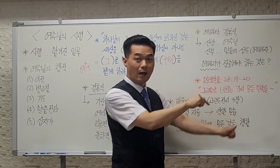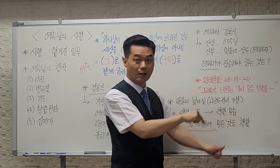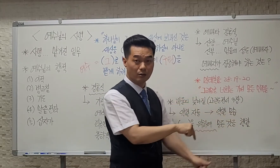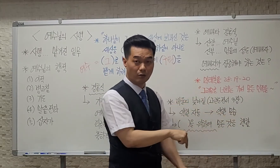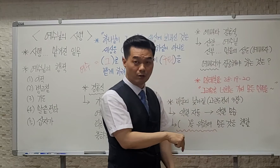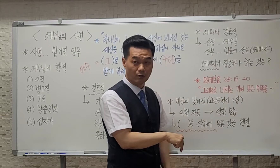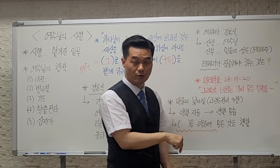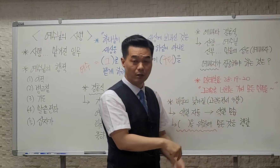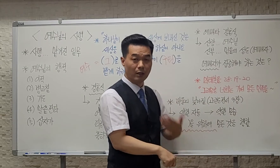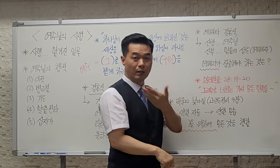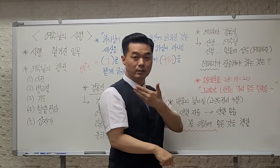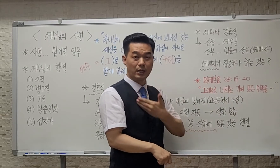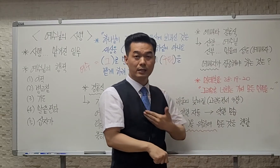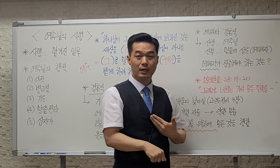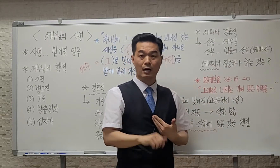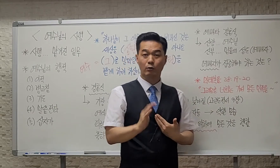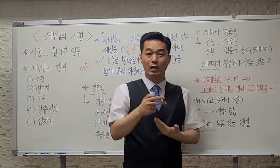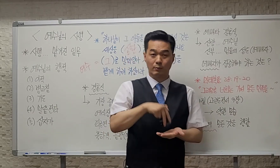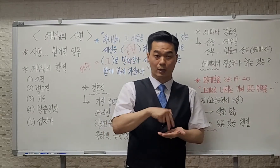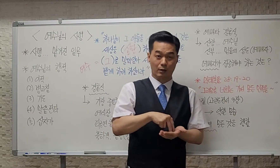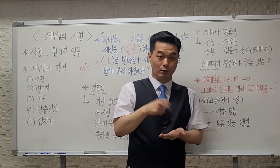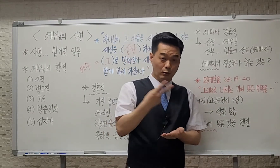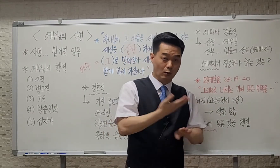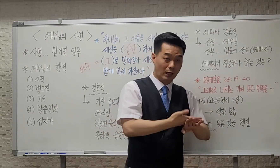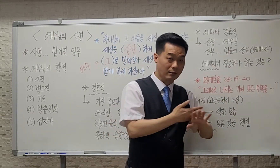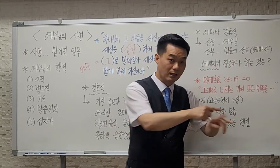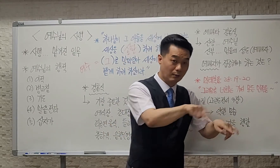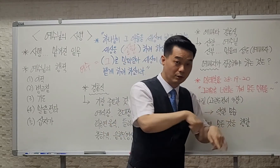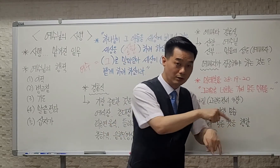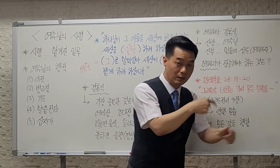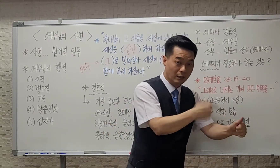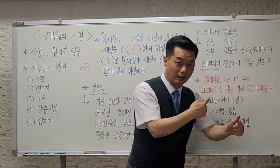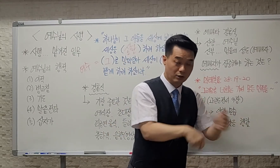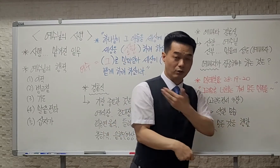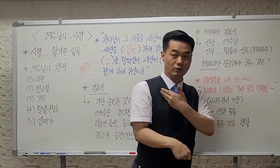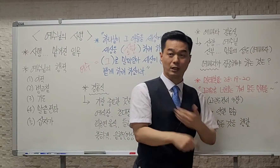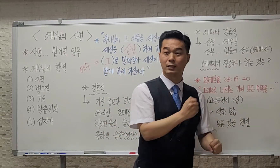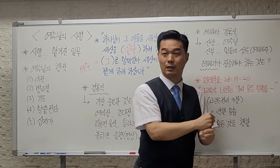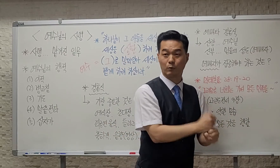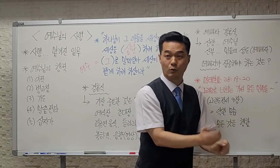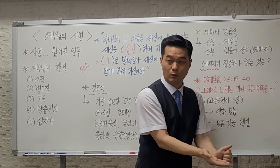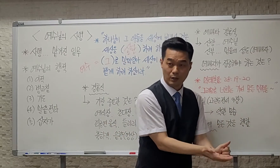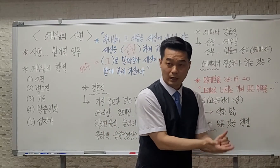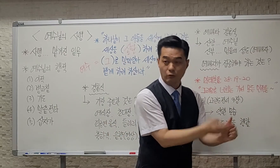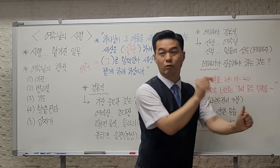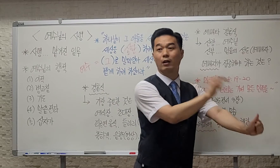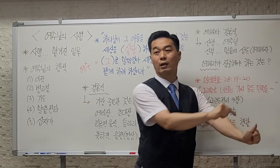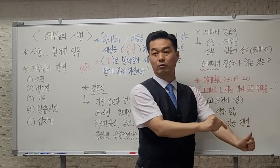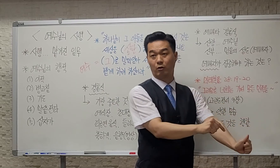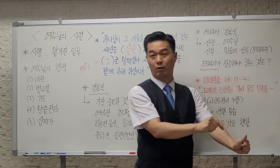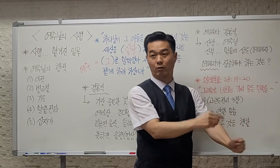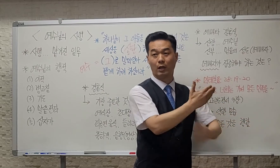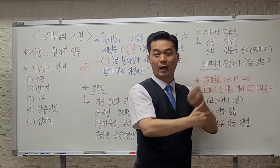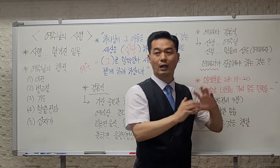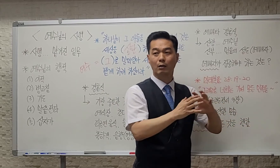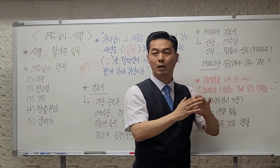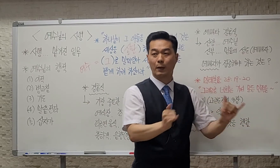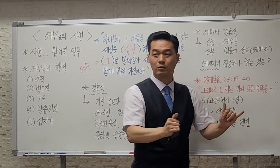하는 거예요. 제자 된 입장에서 또 다른 사람들을 가르쳐서 제자 삼고 양육해라 하는 거예요. 하나님 나라